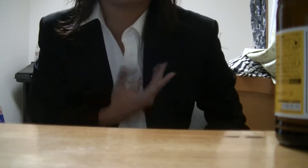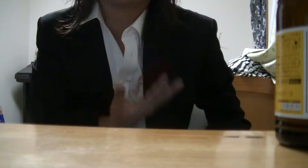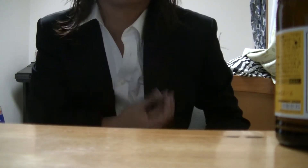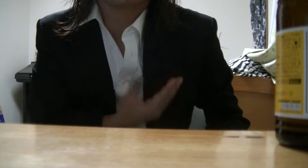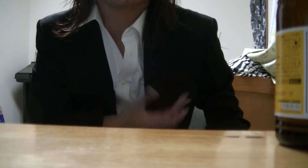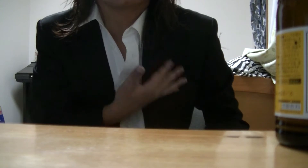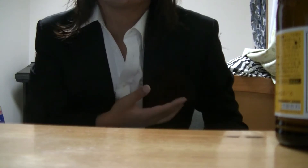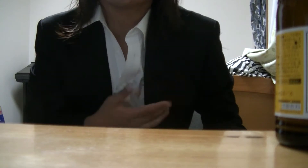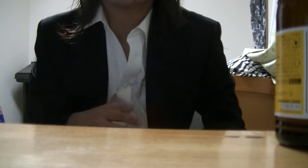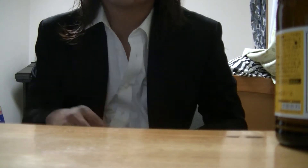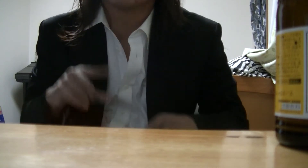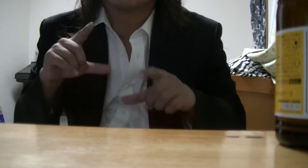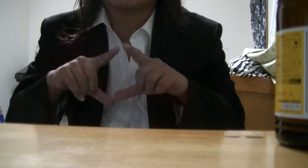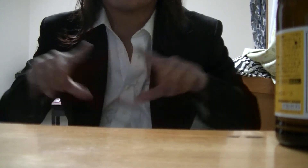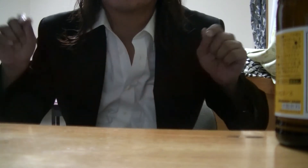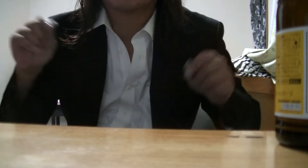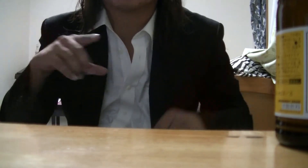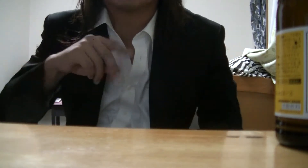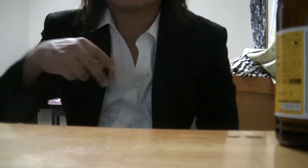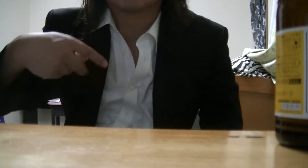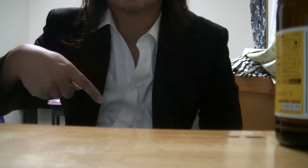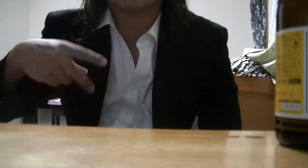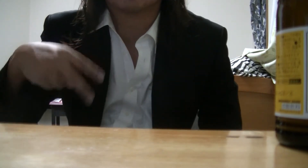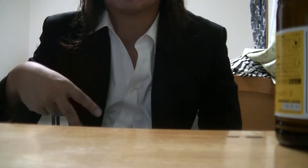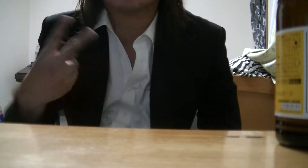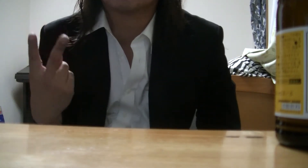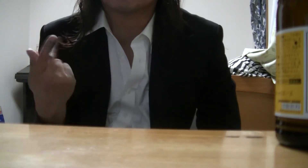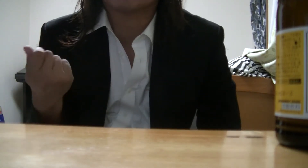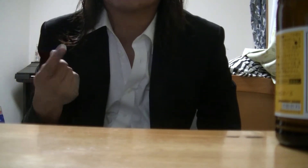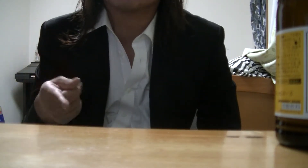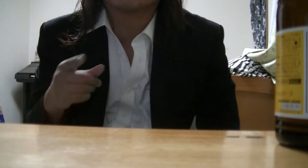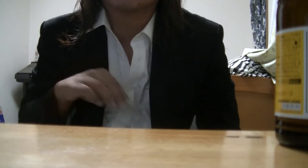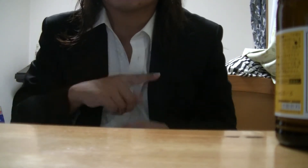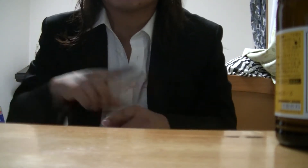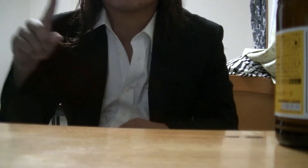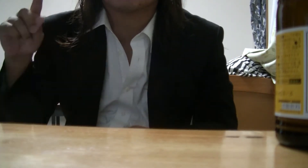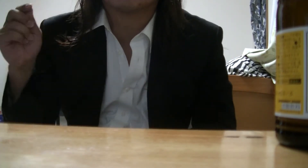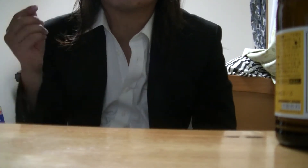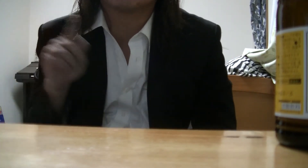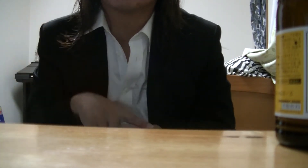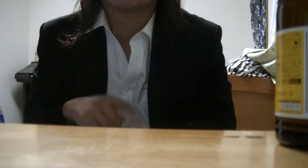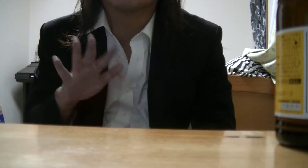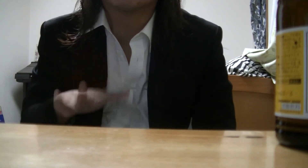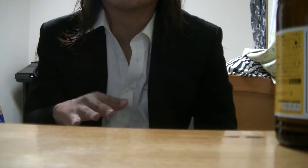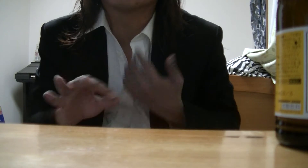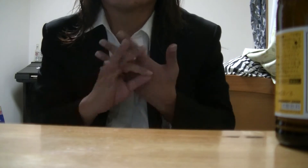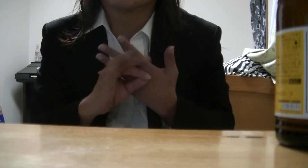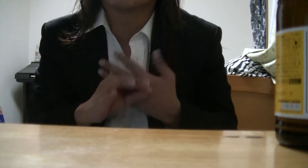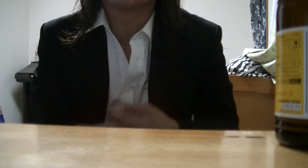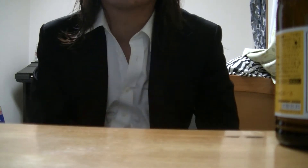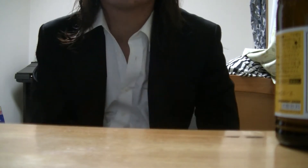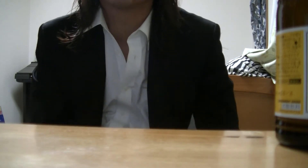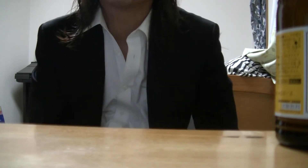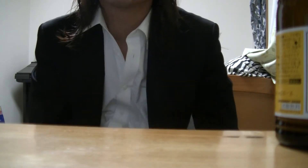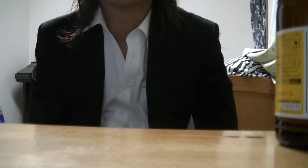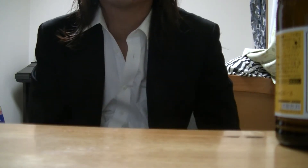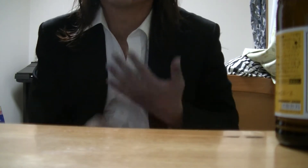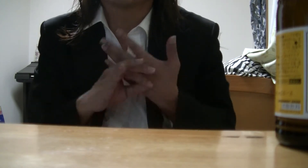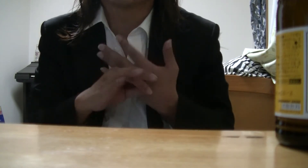ほど PV、 クリックされる率が高くなるんです。例えば、これ一つの例ですよ。例えば武田鉄矢